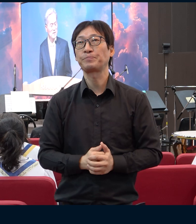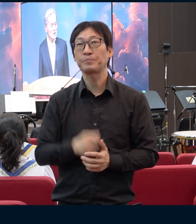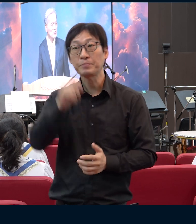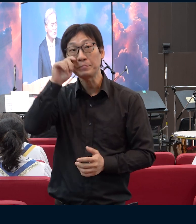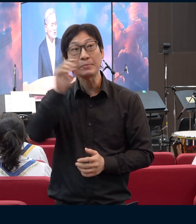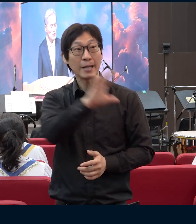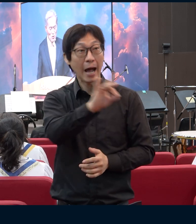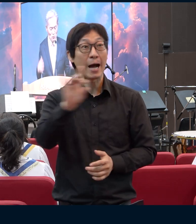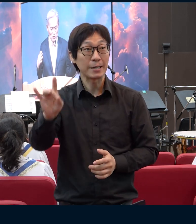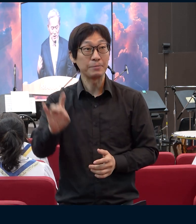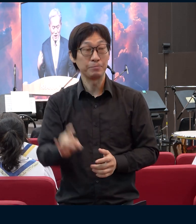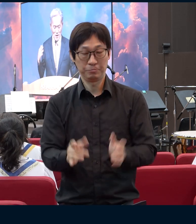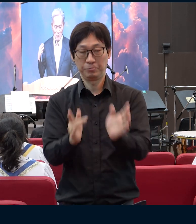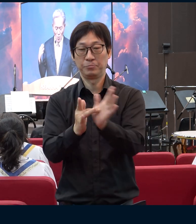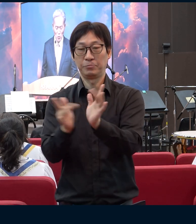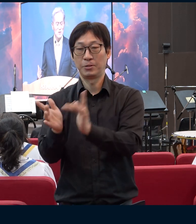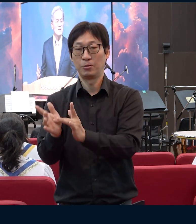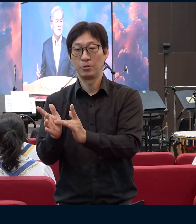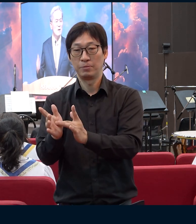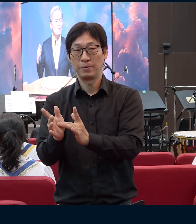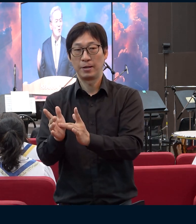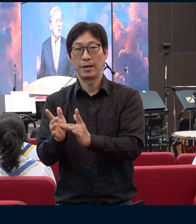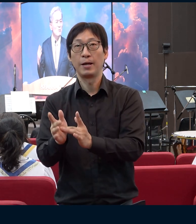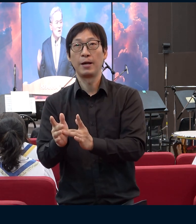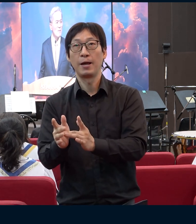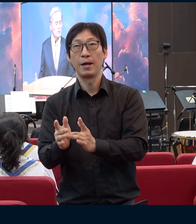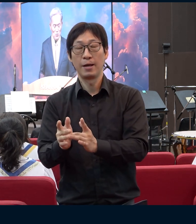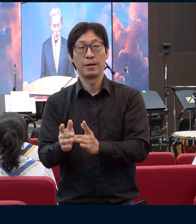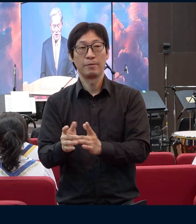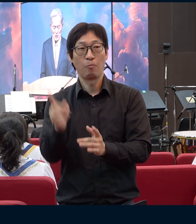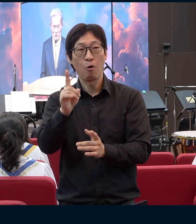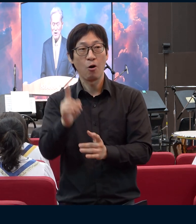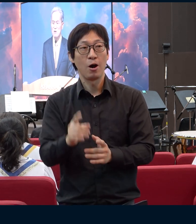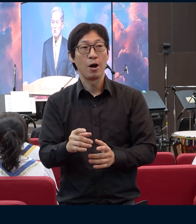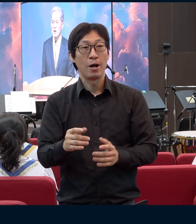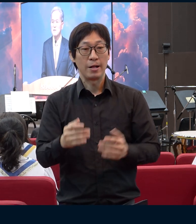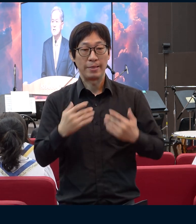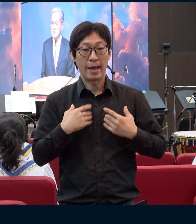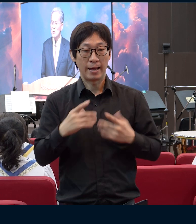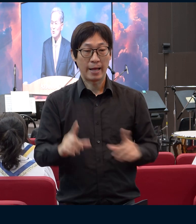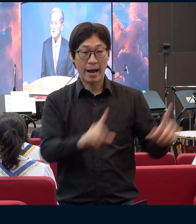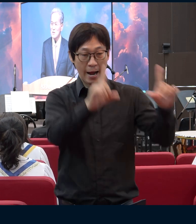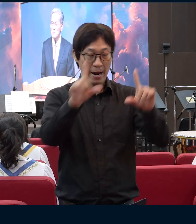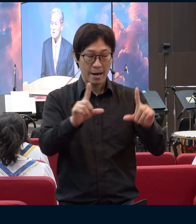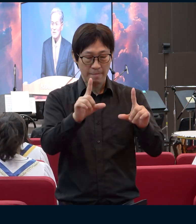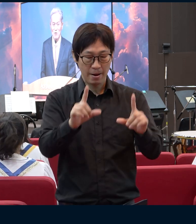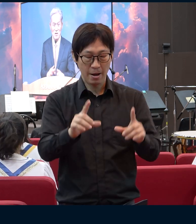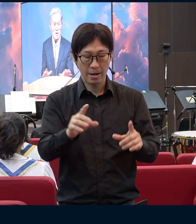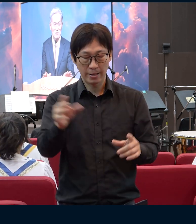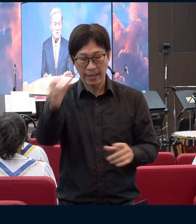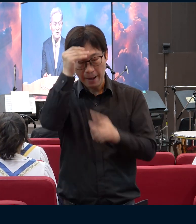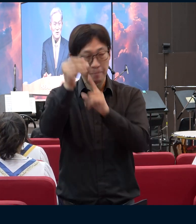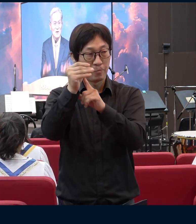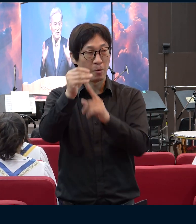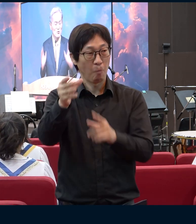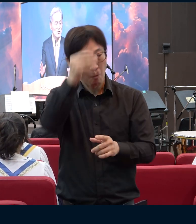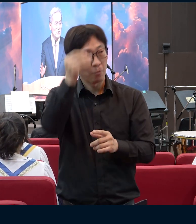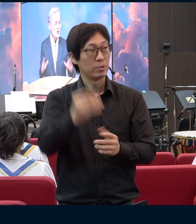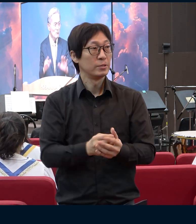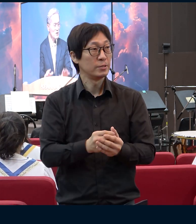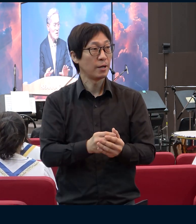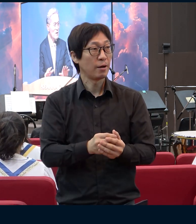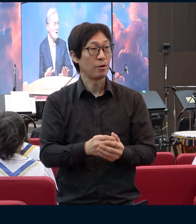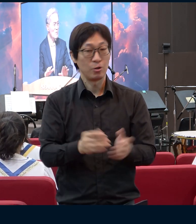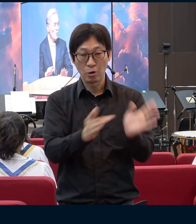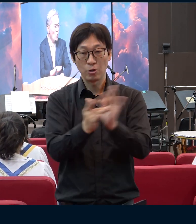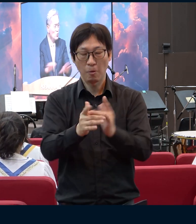종종 예수님을 우리의 모든 삶의 모범 답안으로 그렇게 하려고 하는 시도들이 있습니다. 굉장히 많거든요. 예수님이